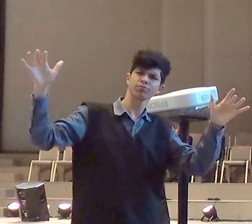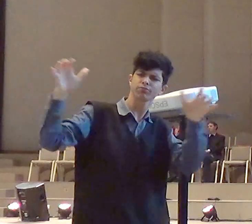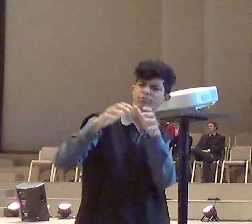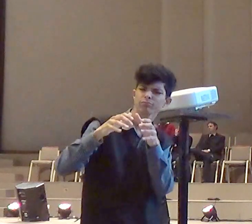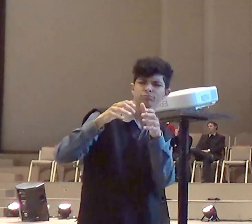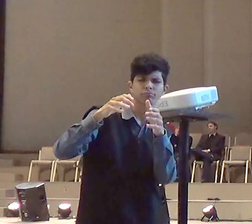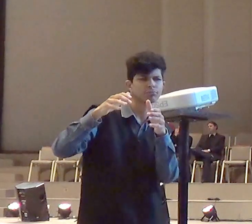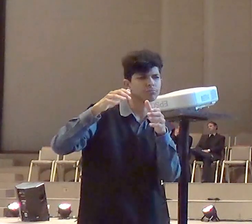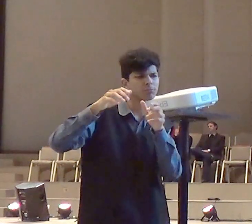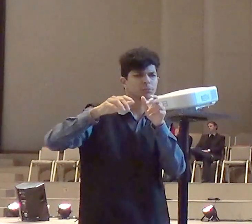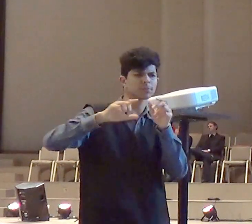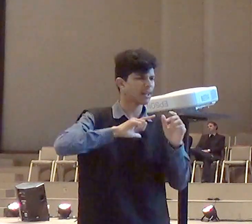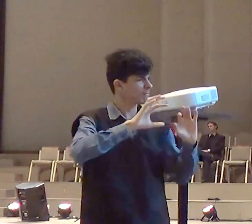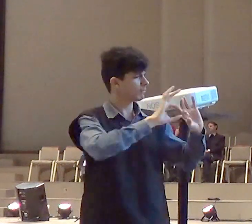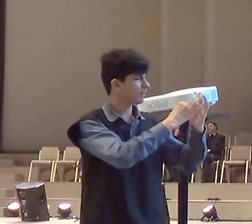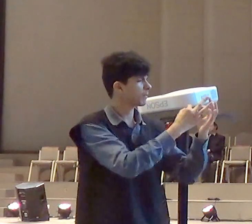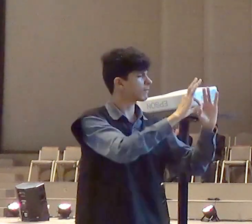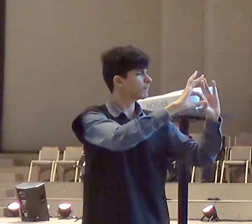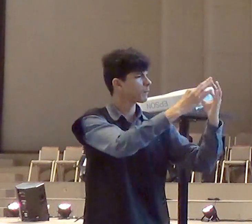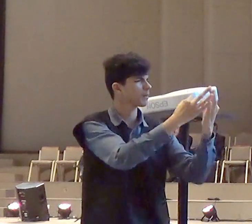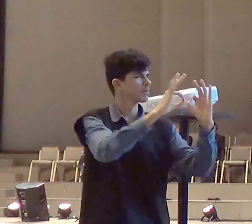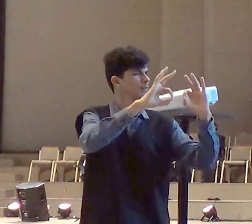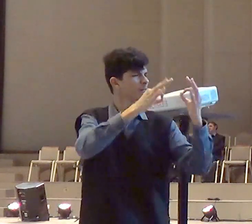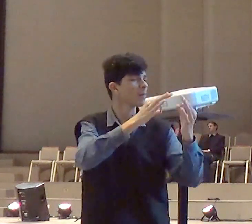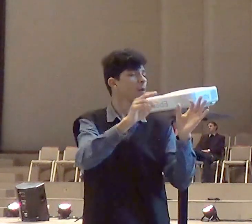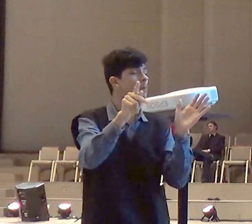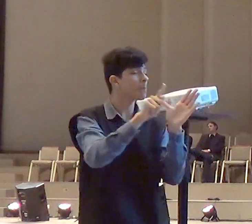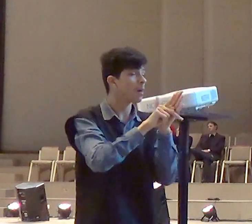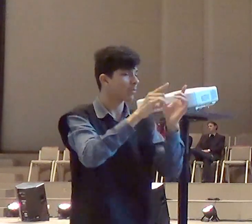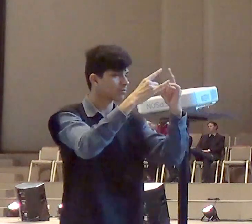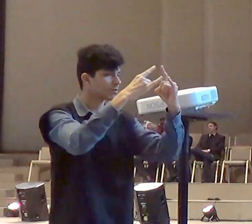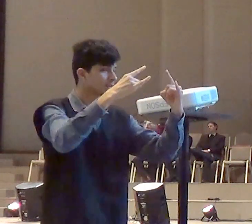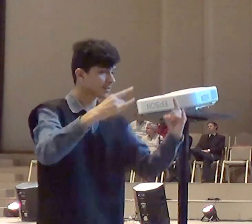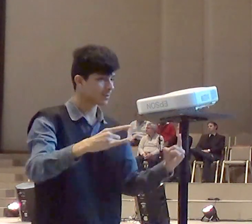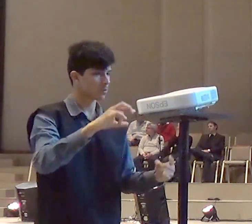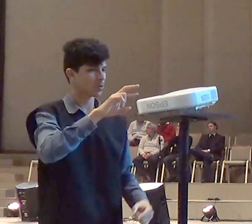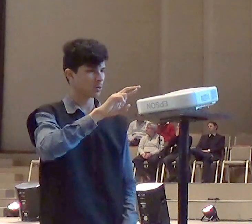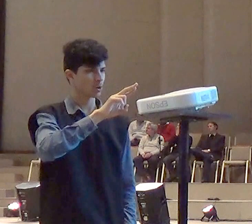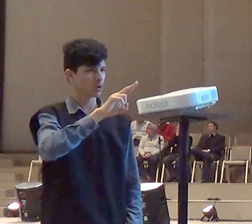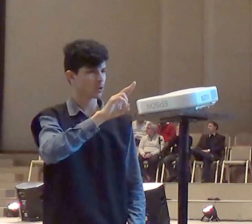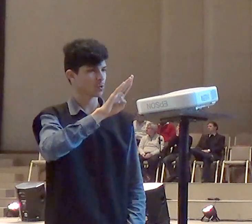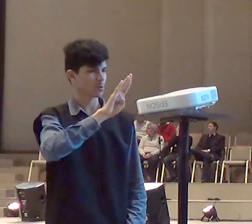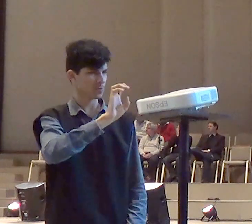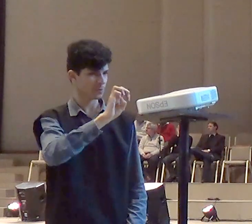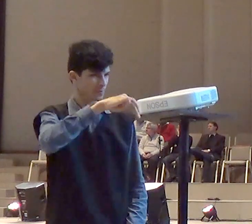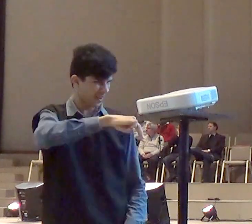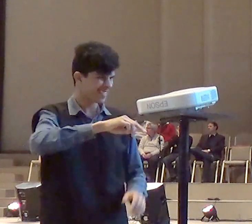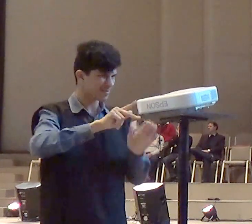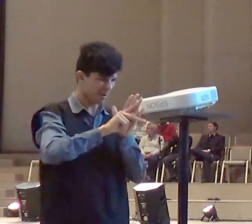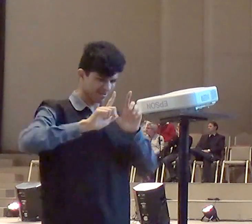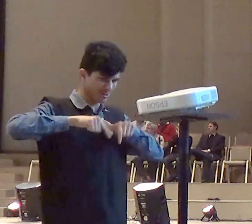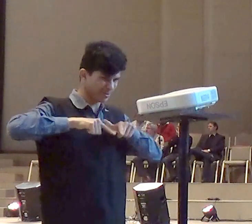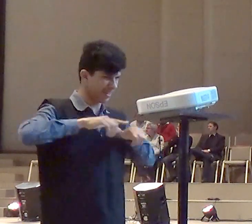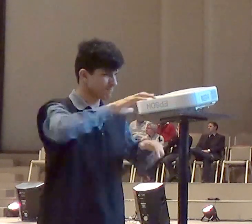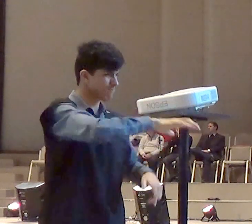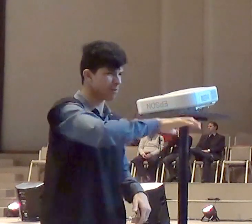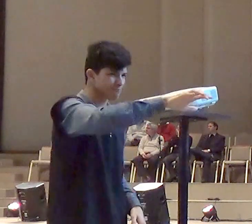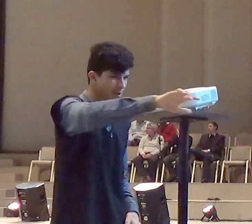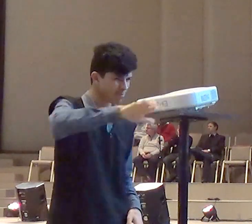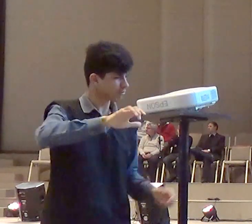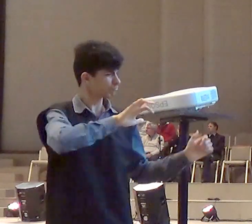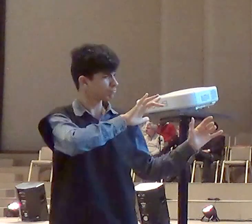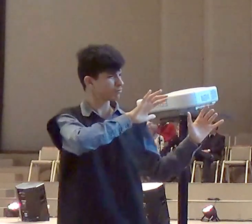e on filho de peléte todos da tribo de Rubem e ele se insurgiram contra Moisés